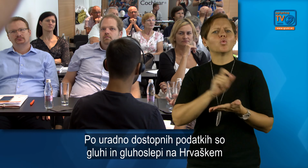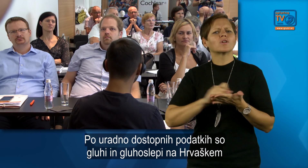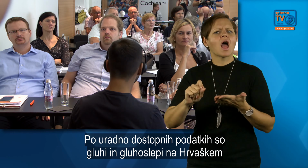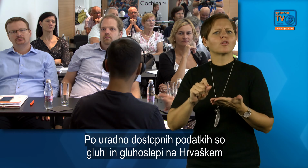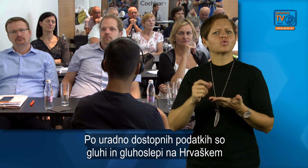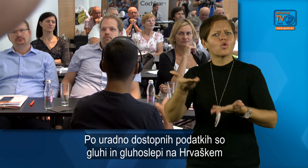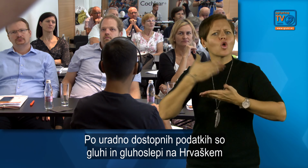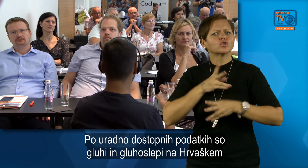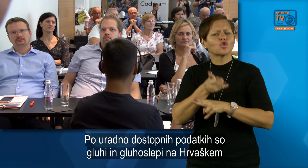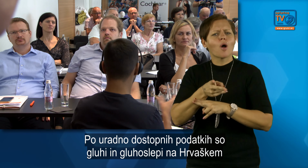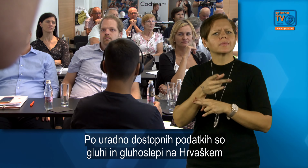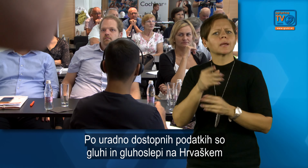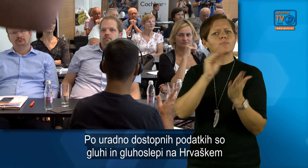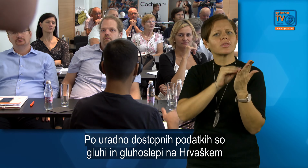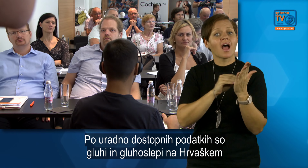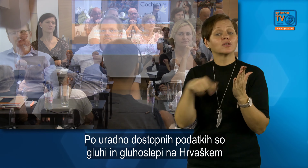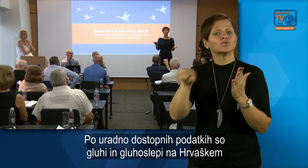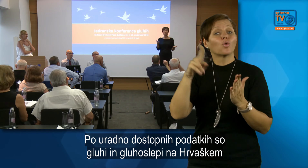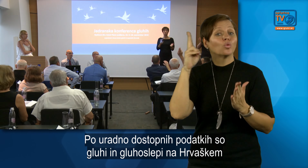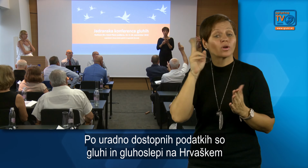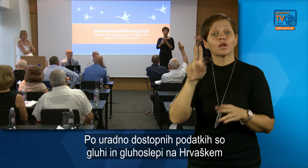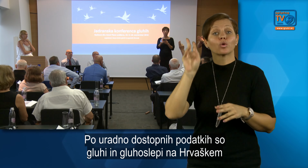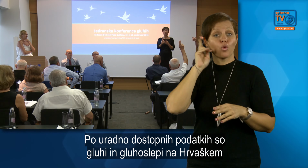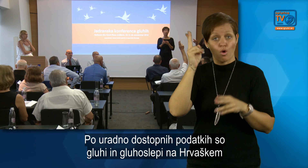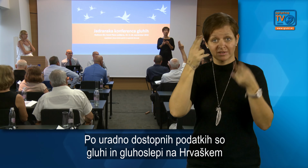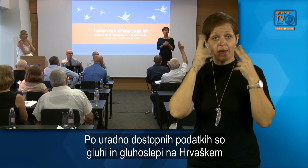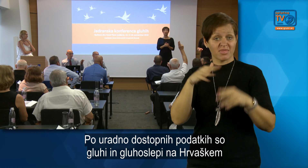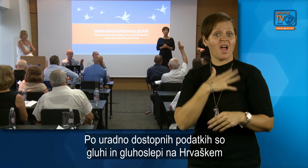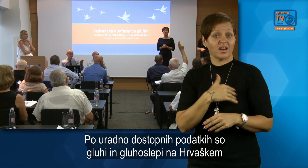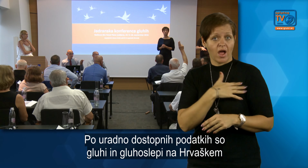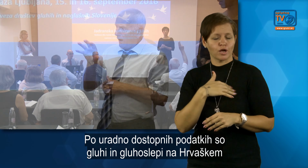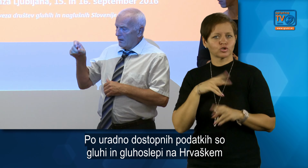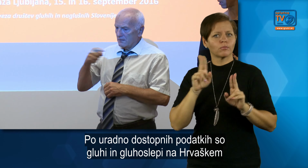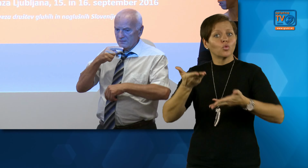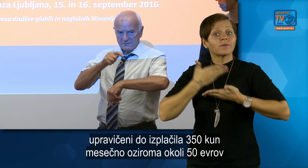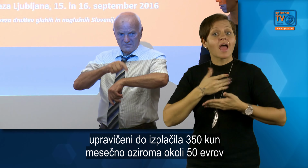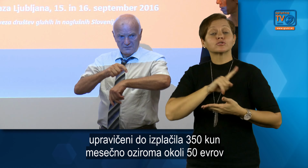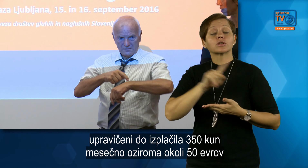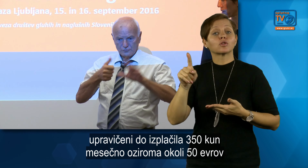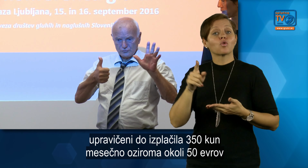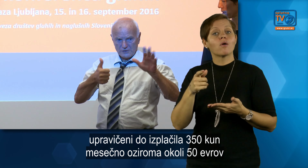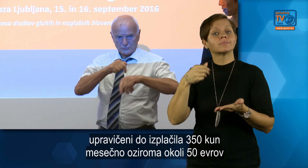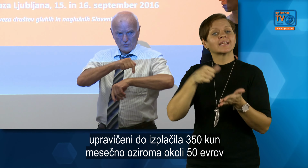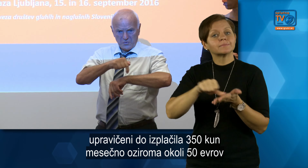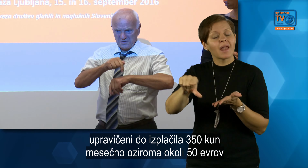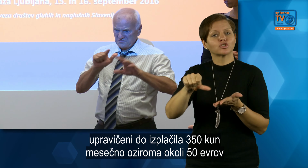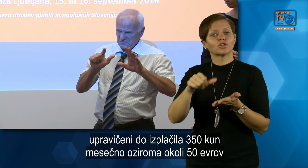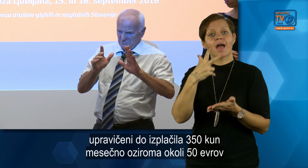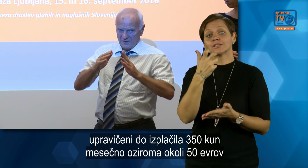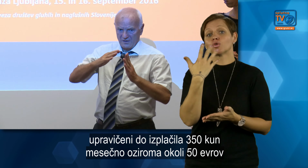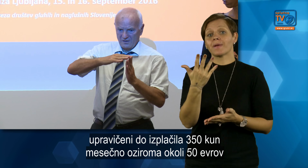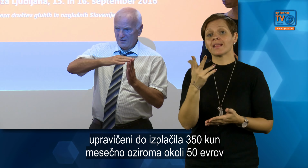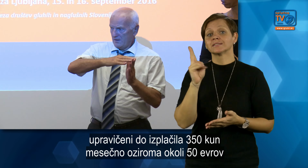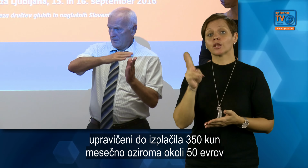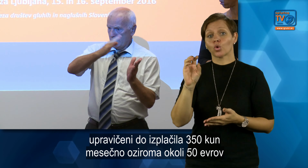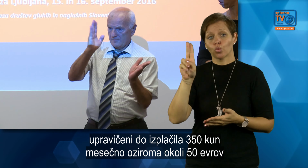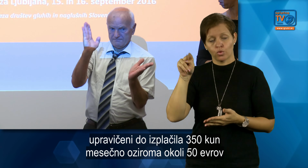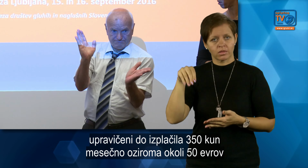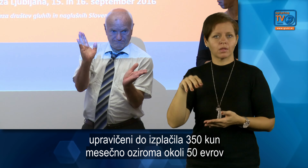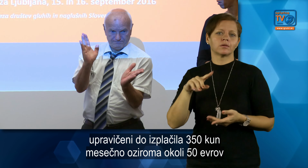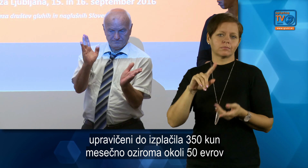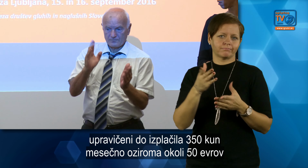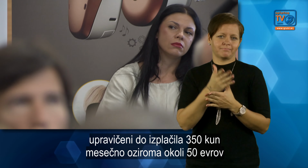Po uradno dostopnih podatkih so gluhi in gluhoslepi na Hrvaškem upravičeni do izplačila